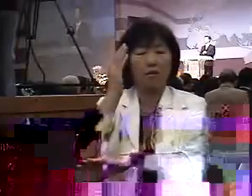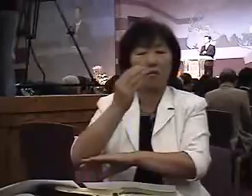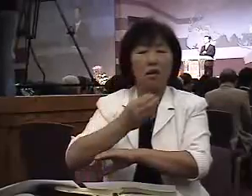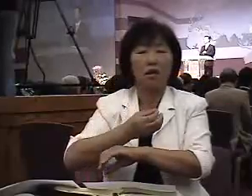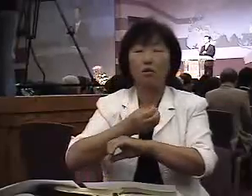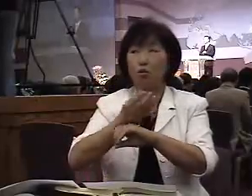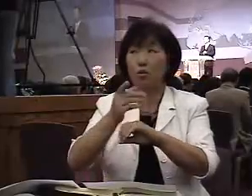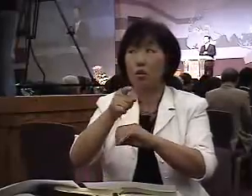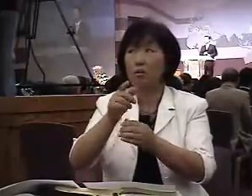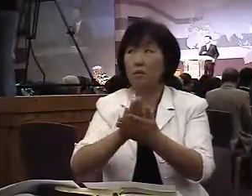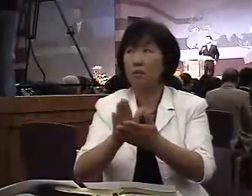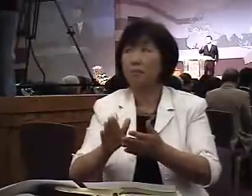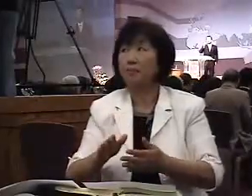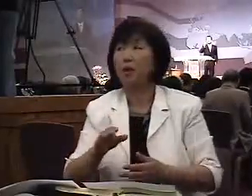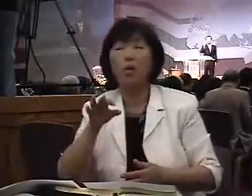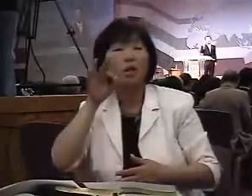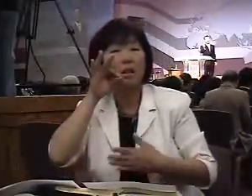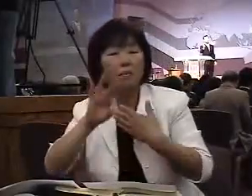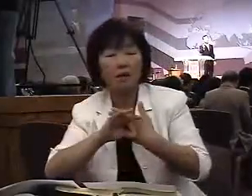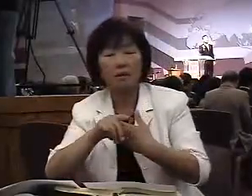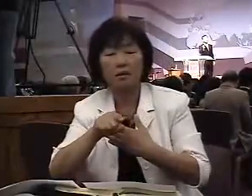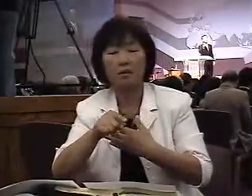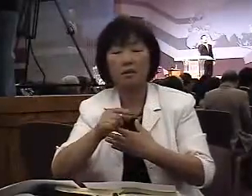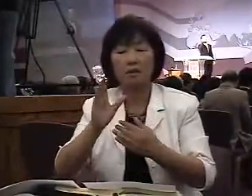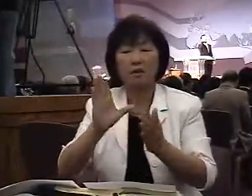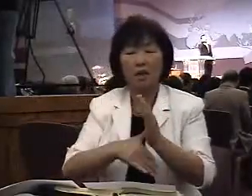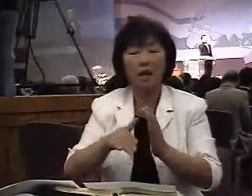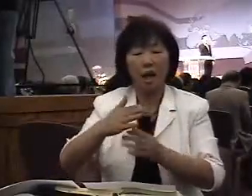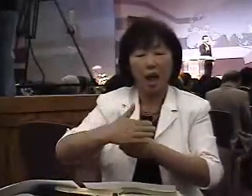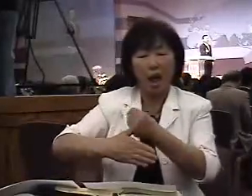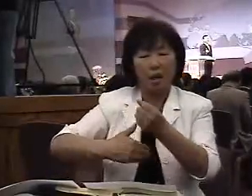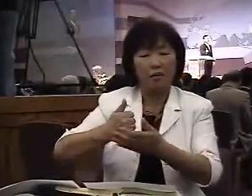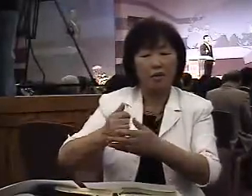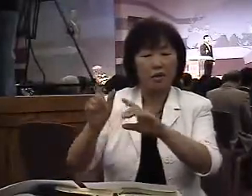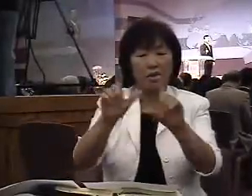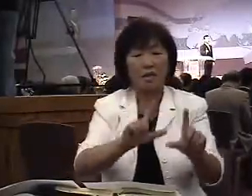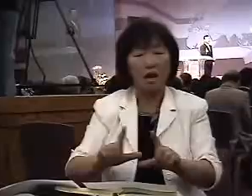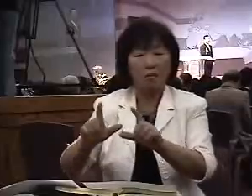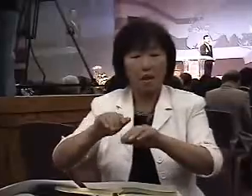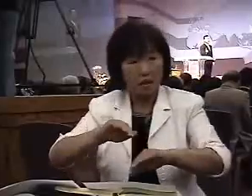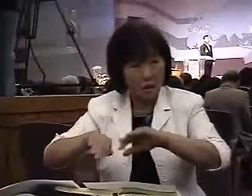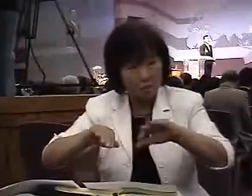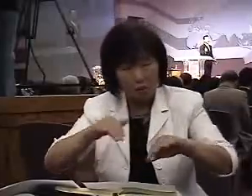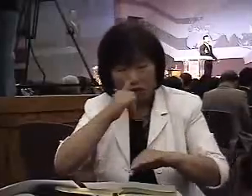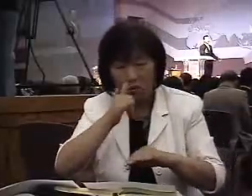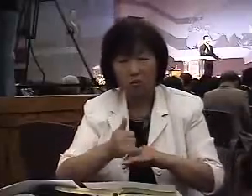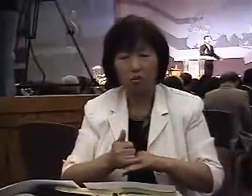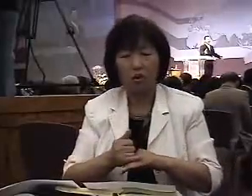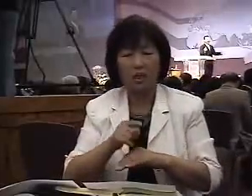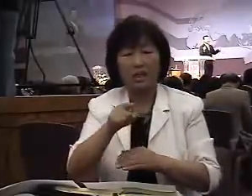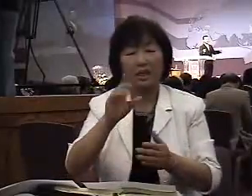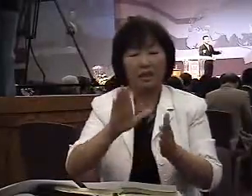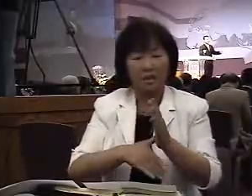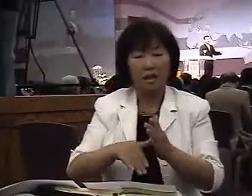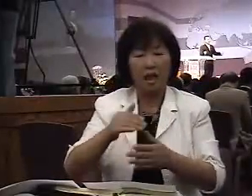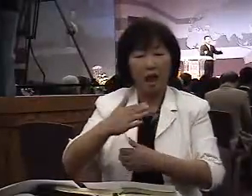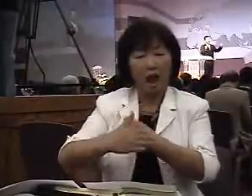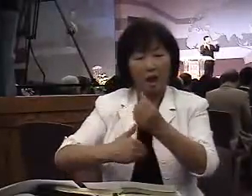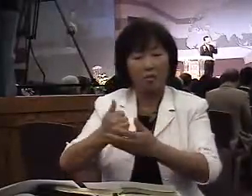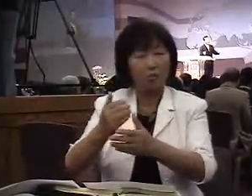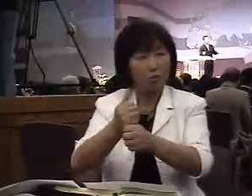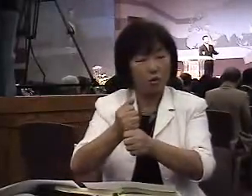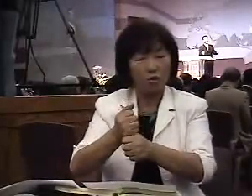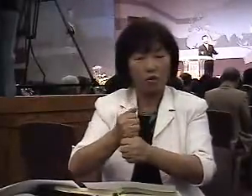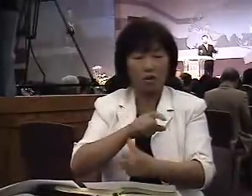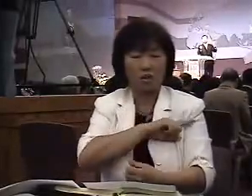것입니다. 왜냐하면 그럴 때에 하나님께서 이제 우리의 삶에 개입하셔서 그렇죠? 이때 우리가 하나님을